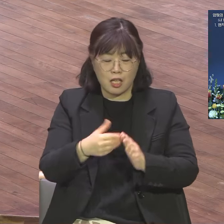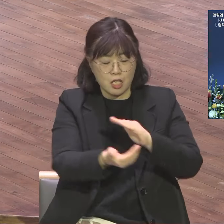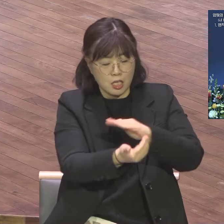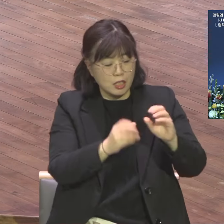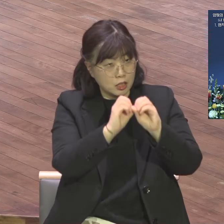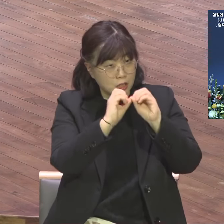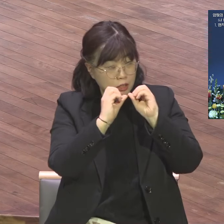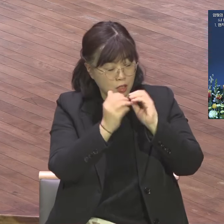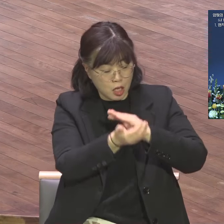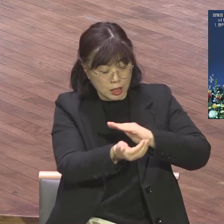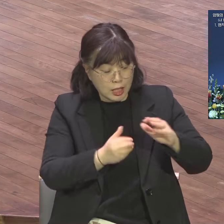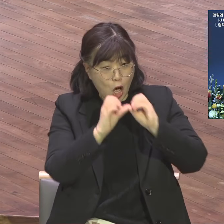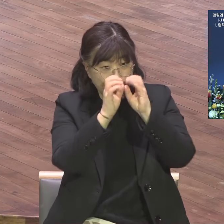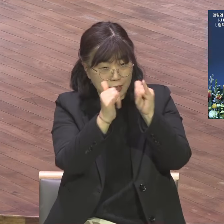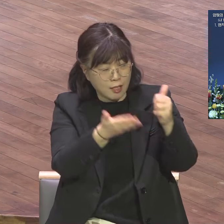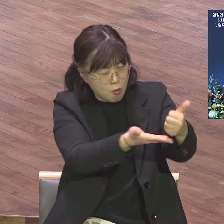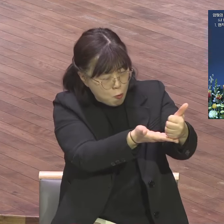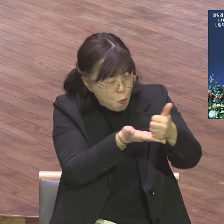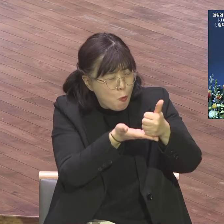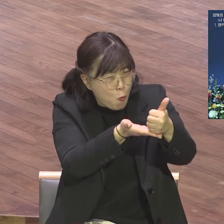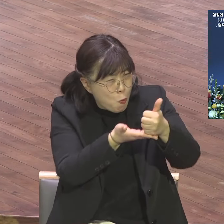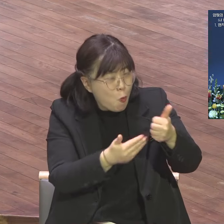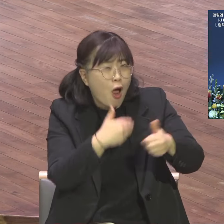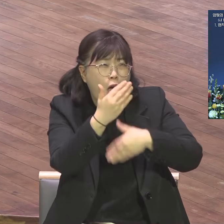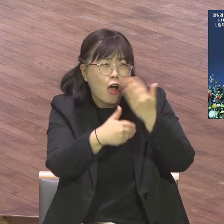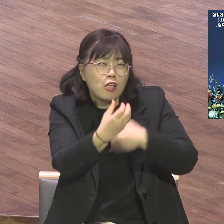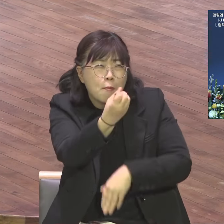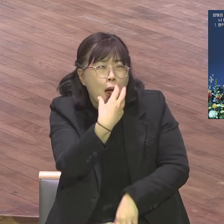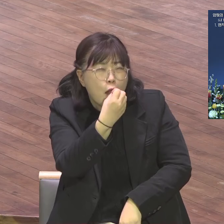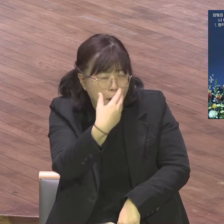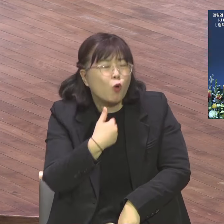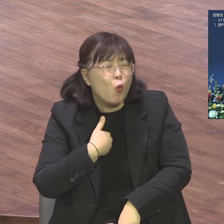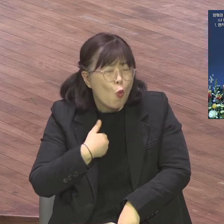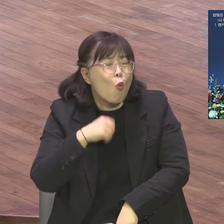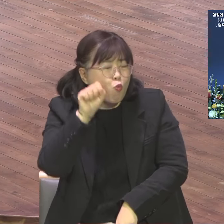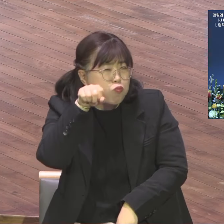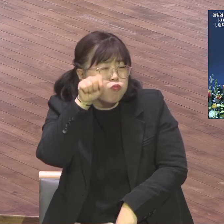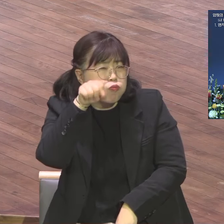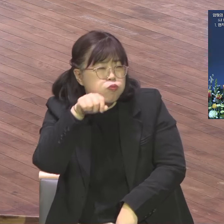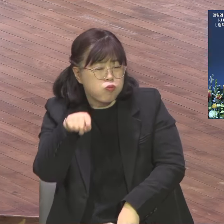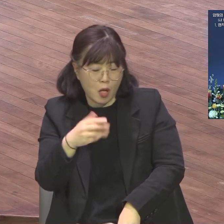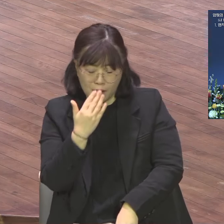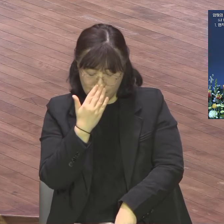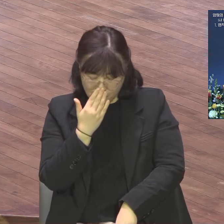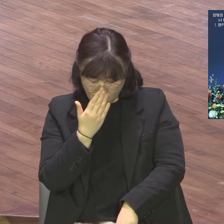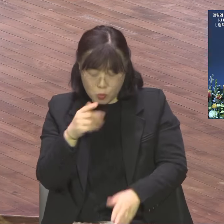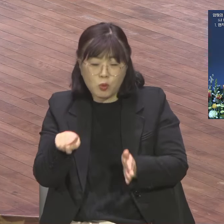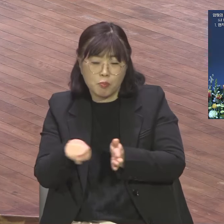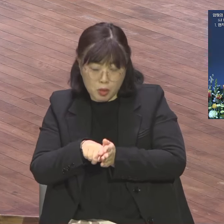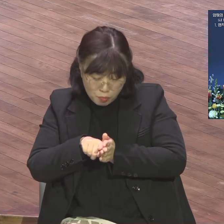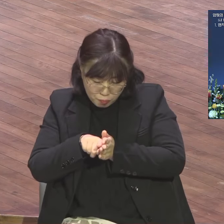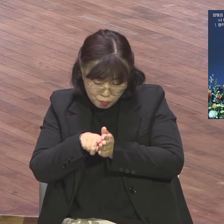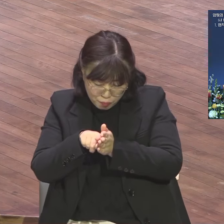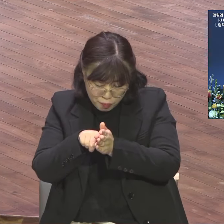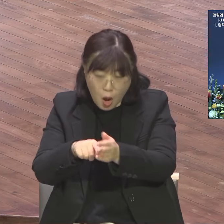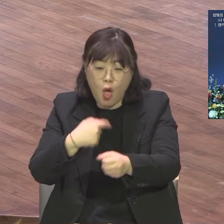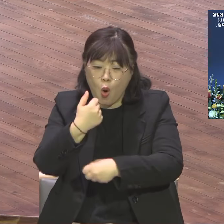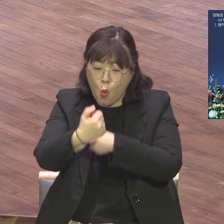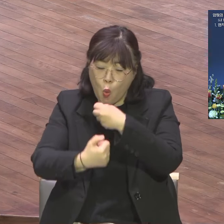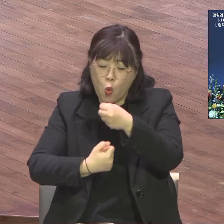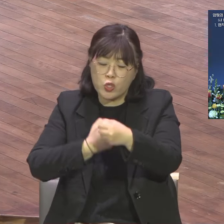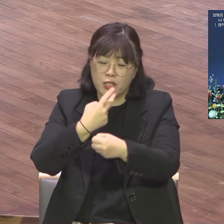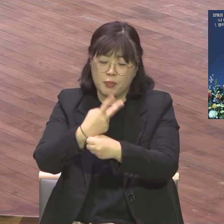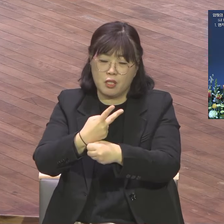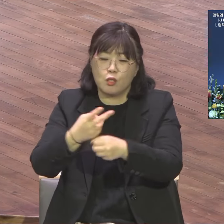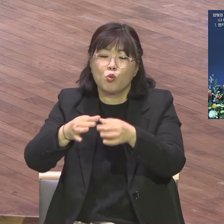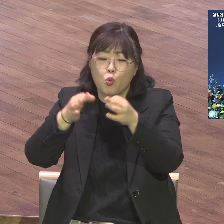그래서 하나님이 그 요시아와 형통케 했어요. 형통케 했으니까 52도 왕노로 됐죠. 그 험한 세월